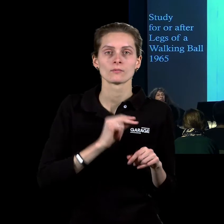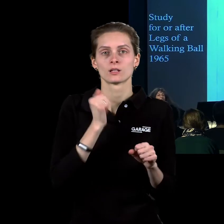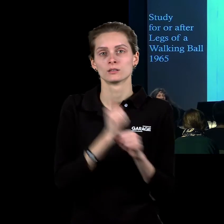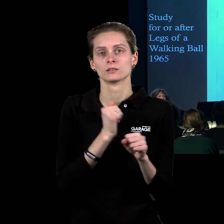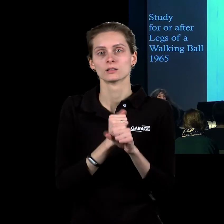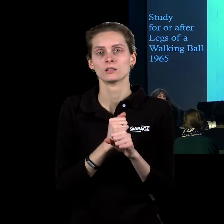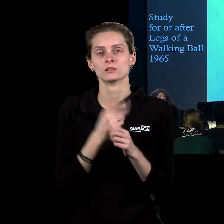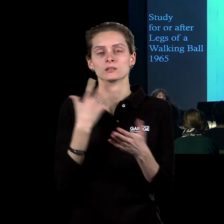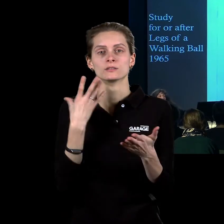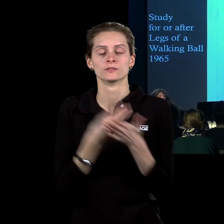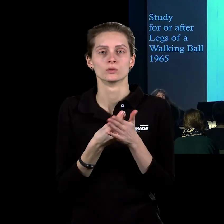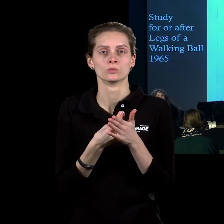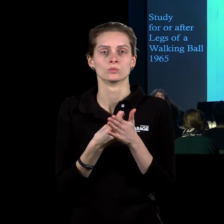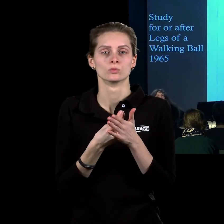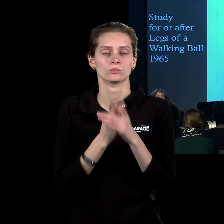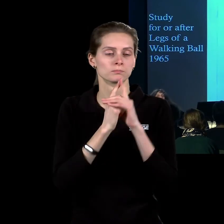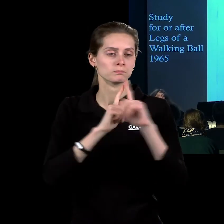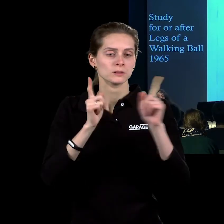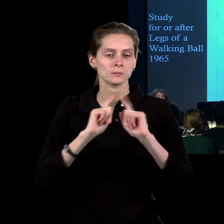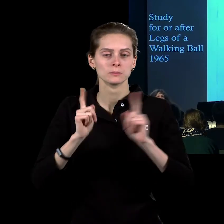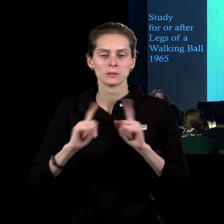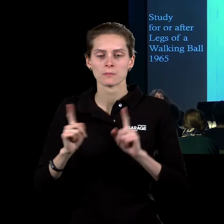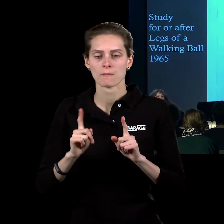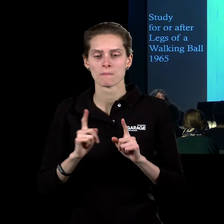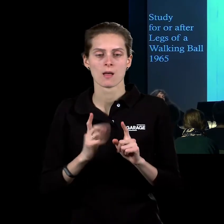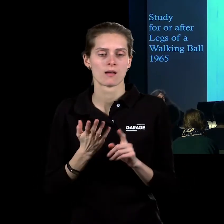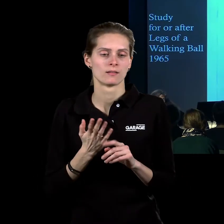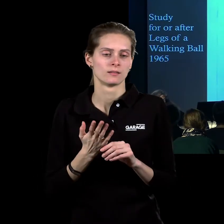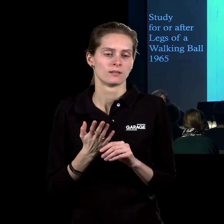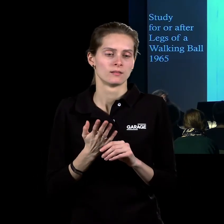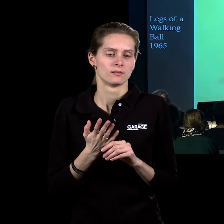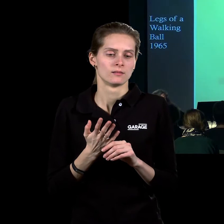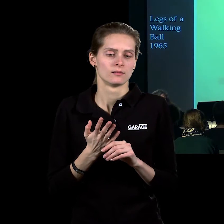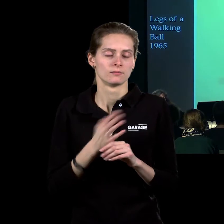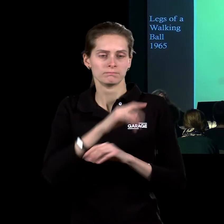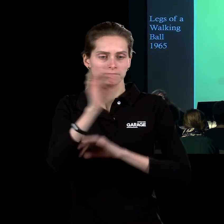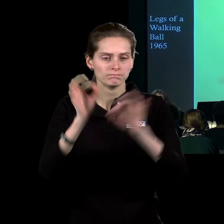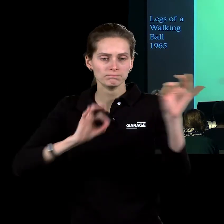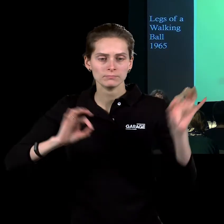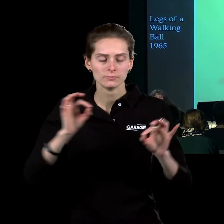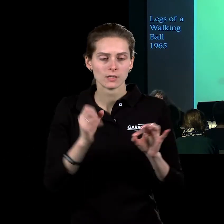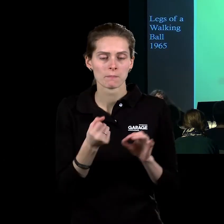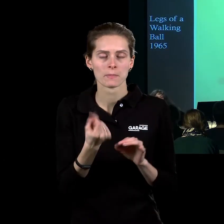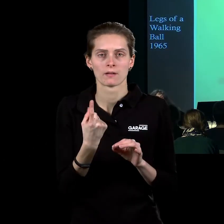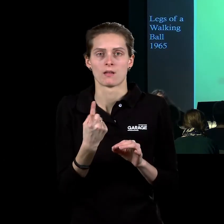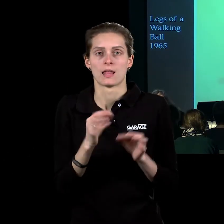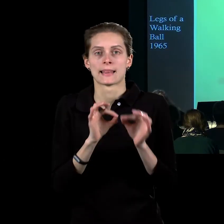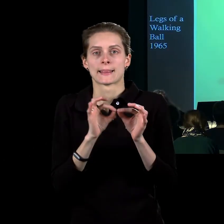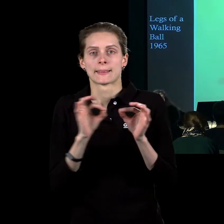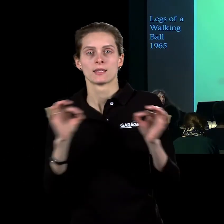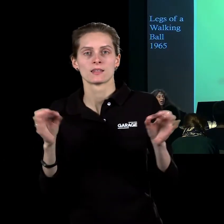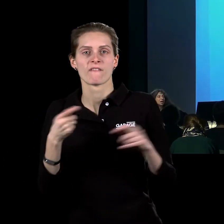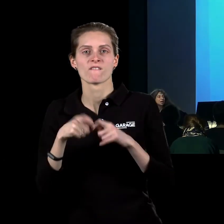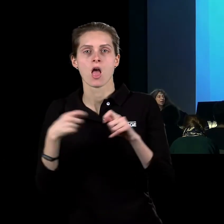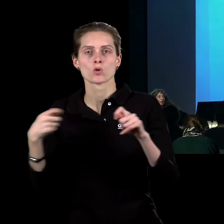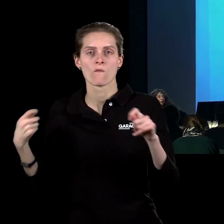свои, очерчивает вот эти самые странные механоморфные анатомические детали, просто превращаются в нитки, в веревки, они